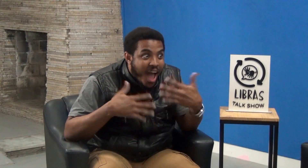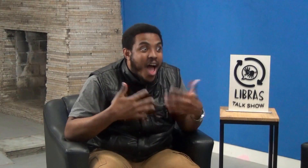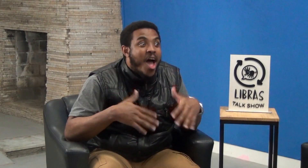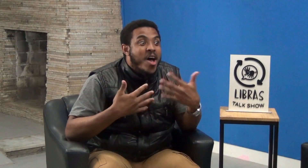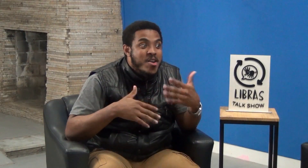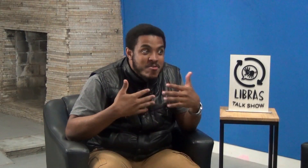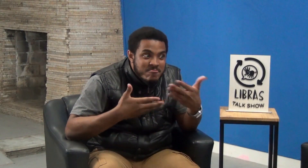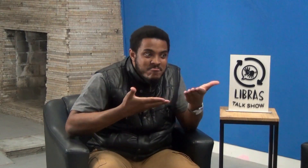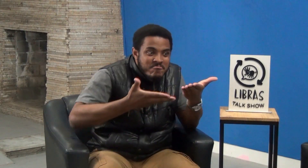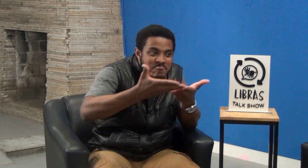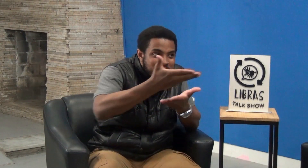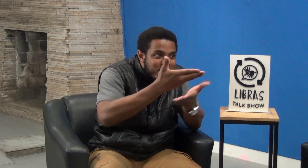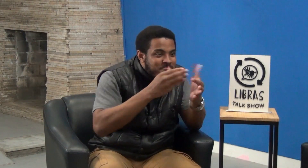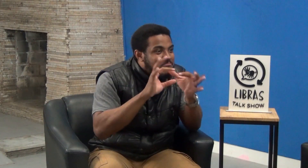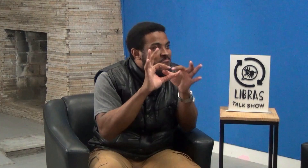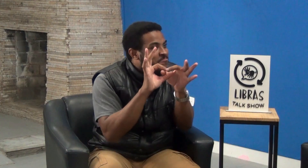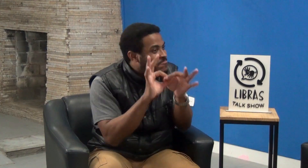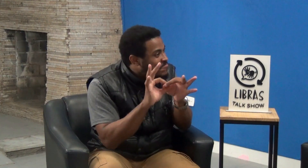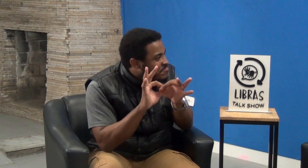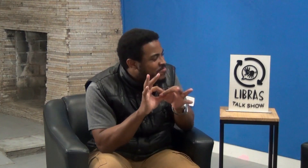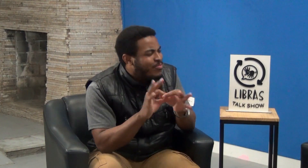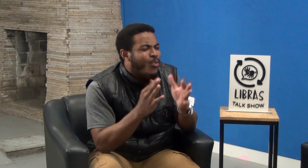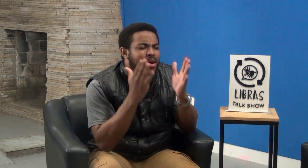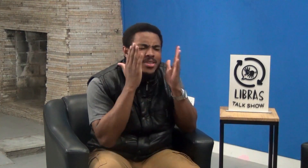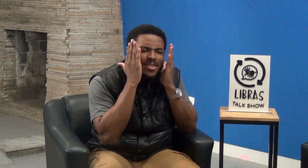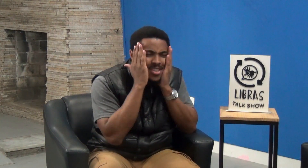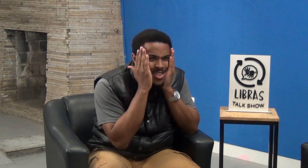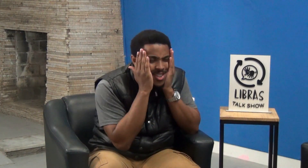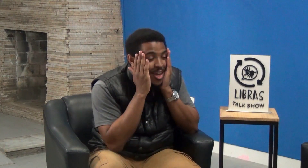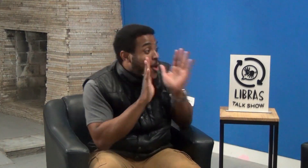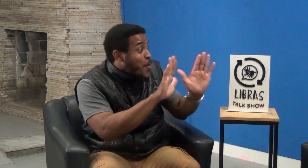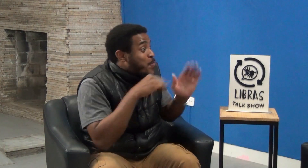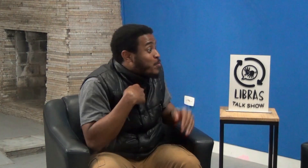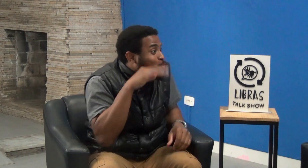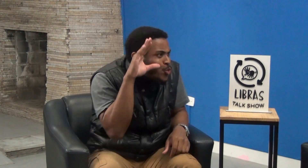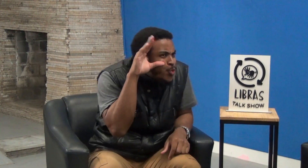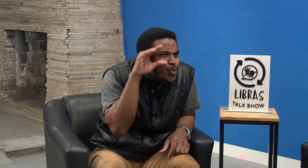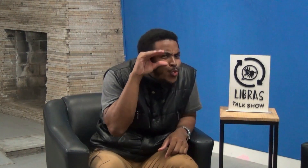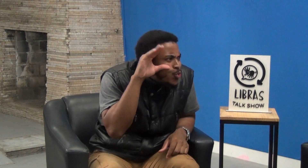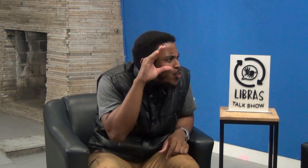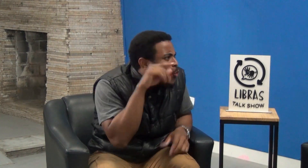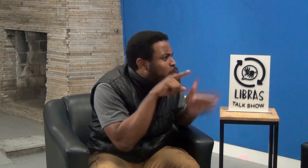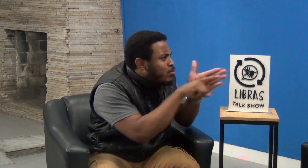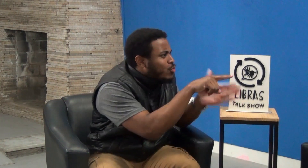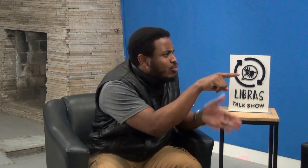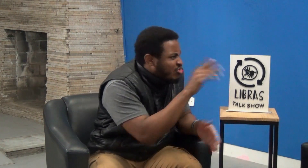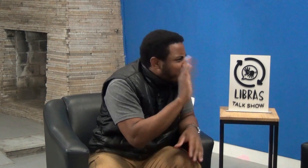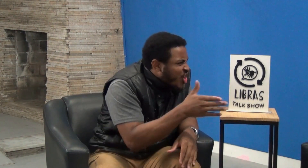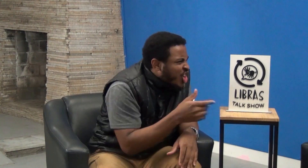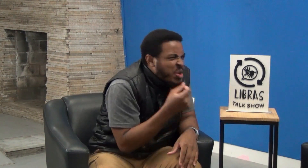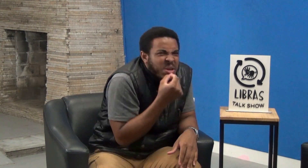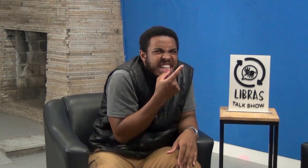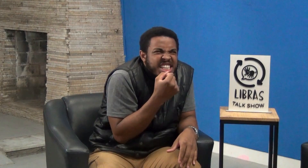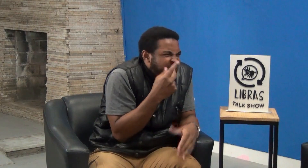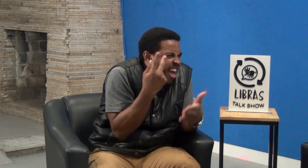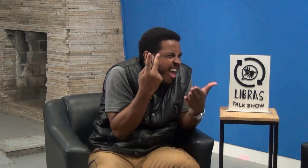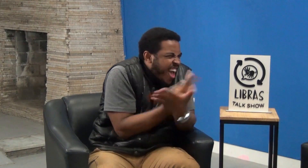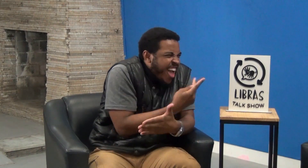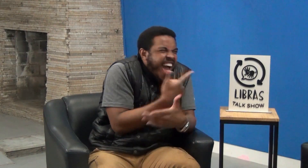Uau, que legal, Ana. Essa interação, todo mundo unido. Ah, você é muito fofo. E eu tenho uma curiosidade. Você tem alguma